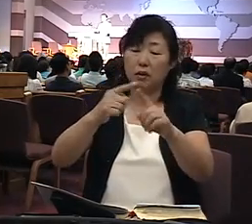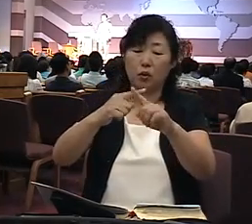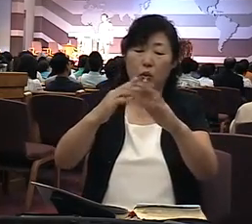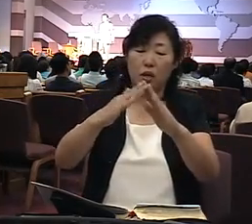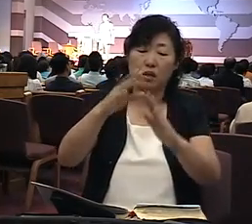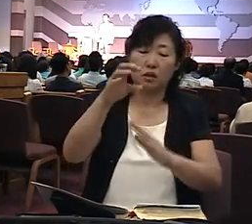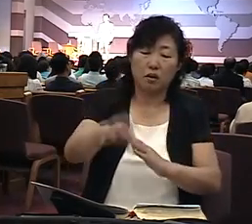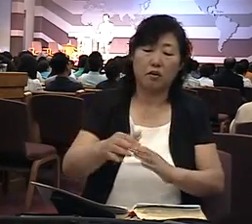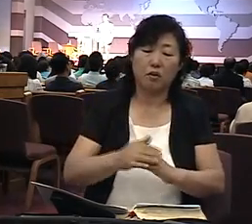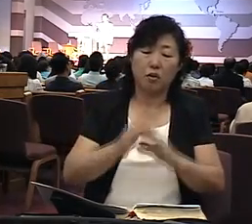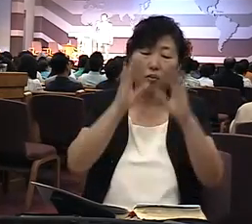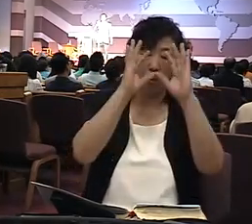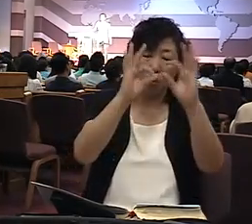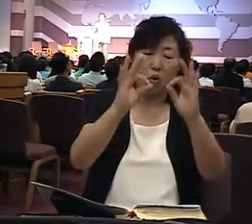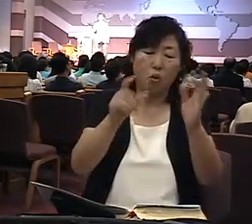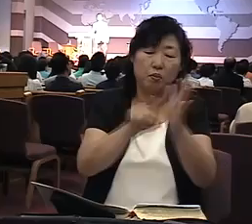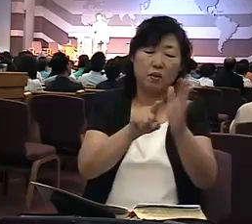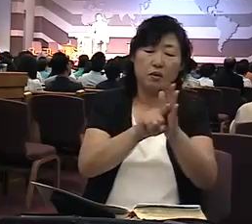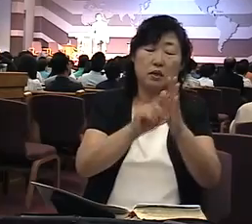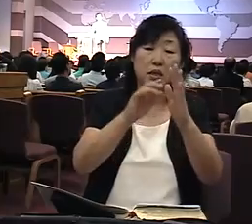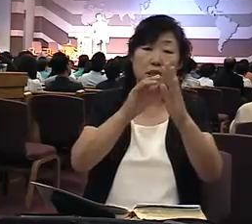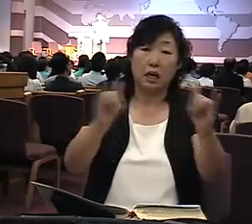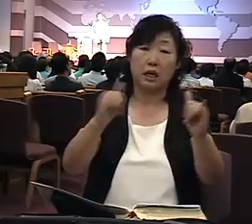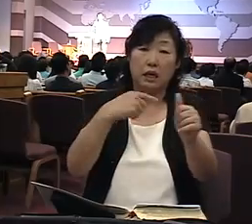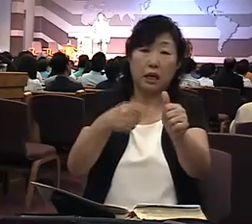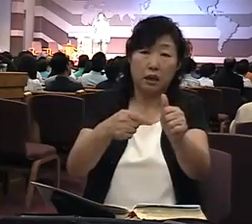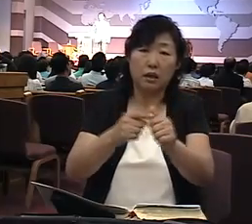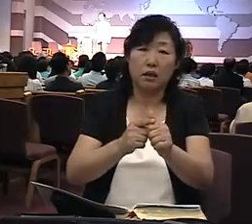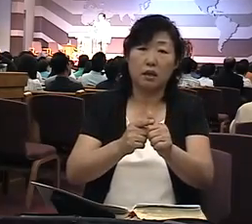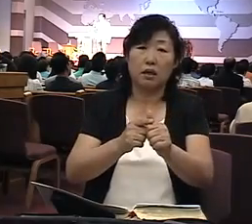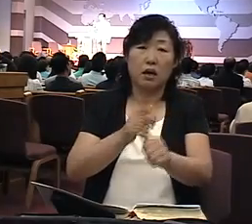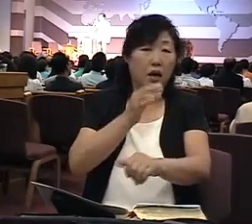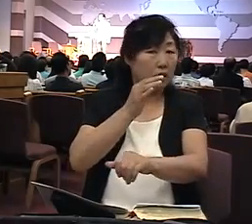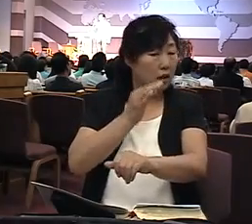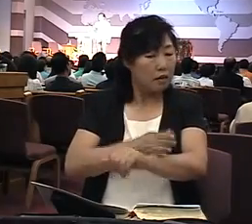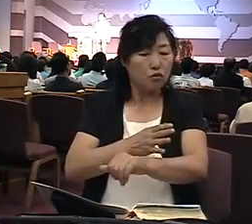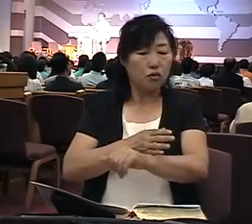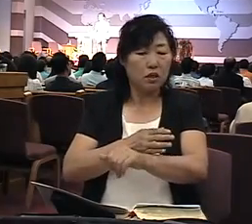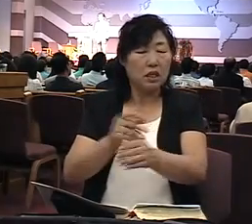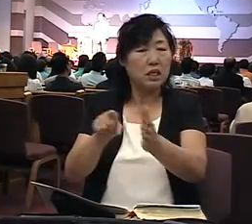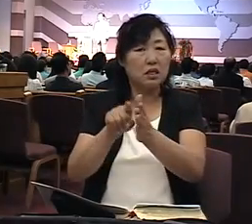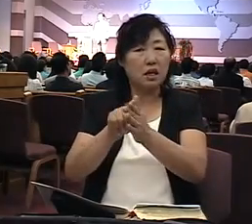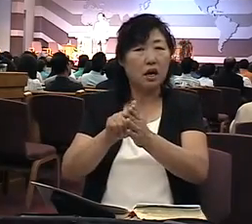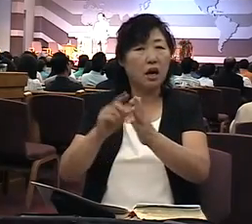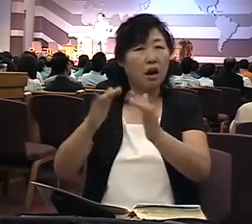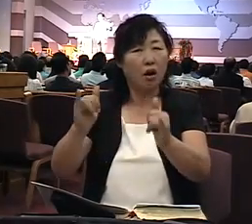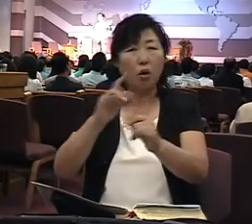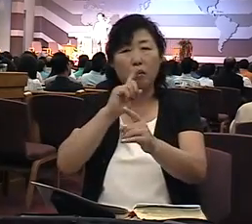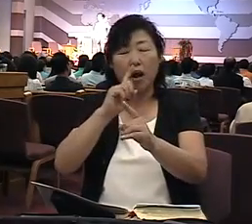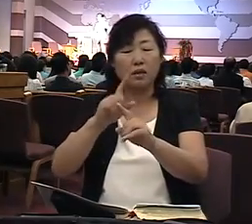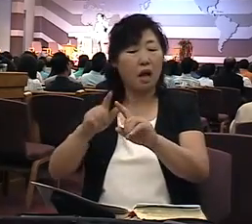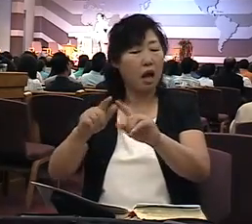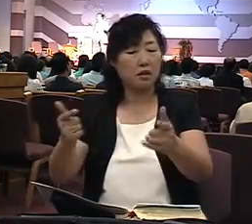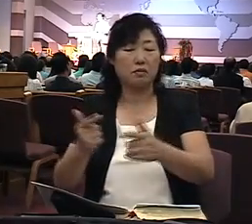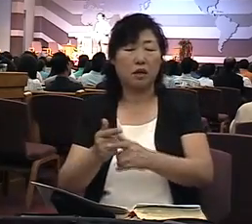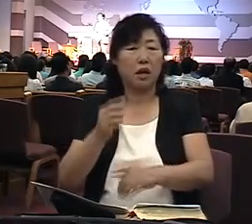것은 믿는 자들을 가리켜 단순히 신자라고 그러지 않습니다. 단순히 교인이라고 그러지